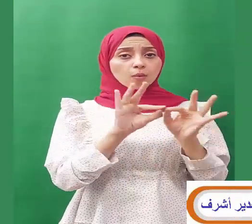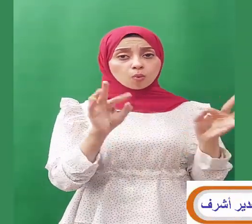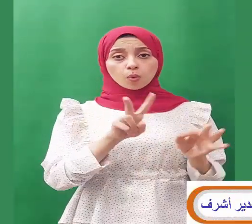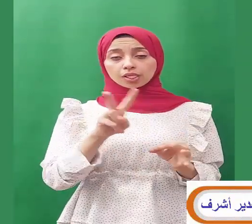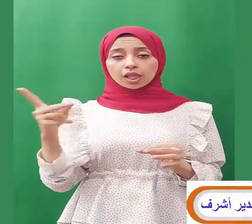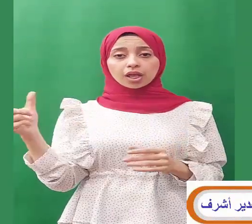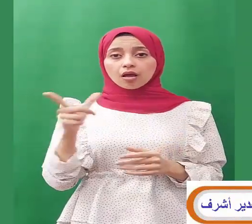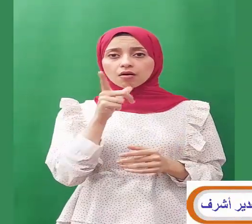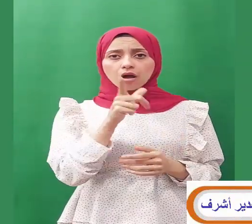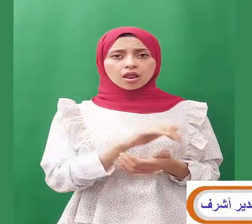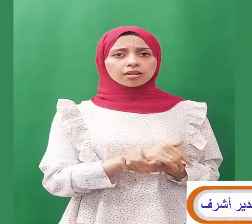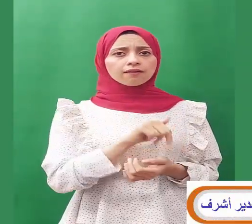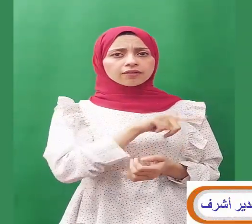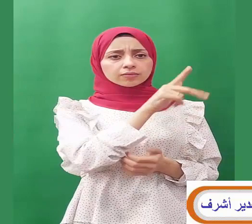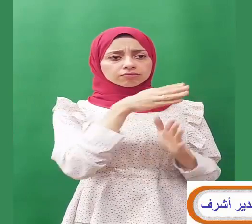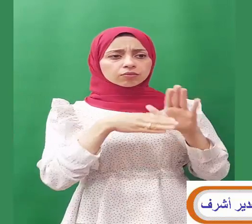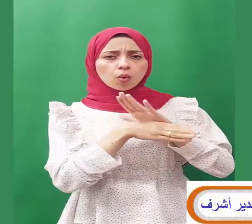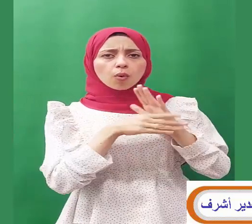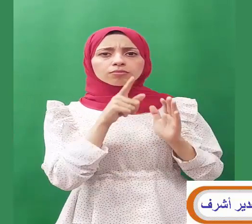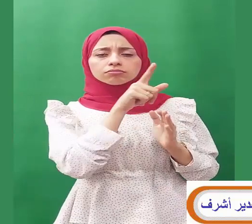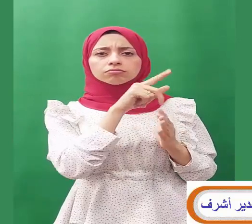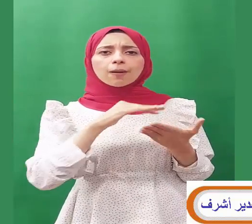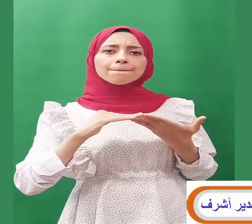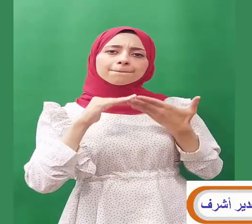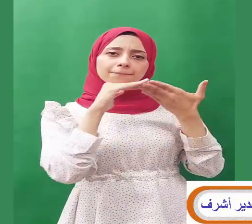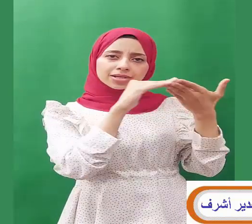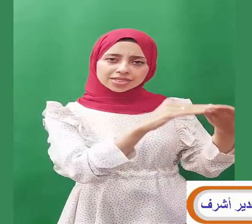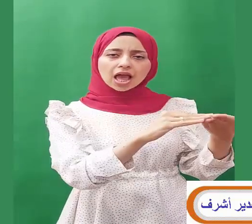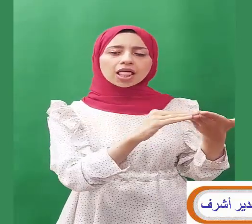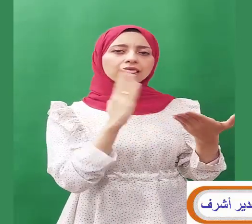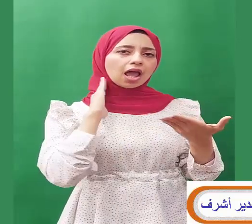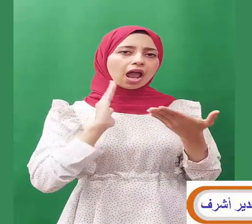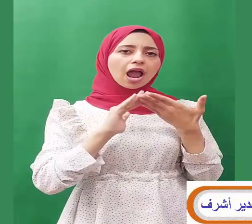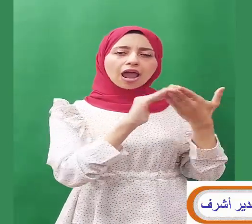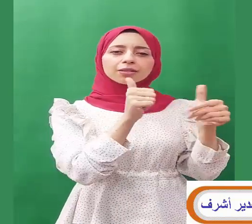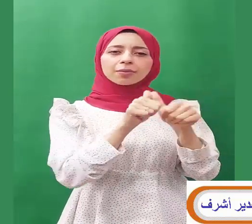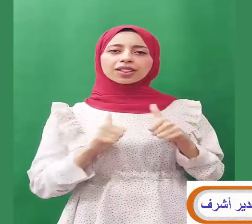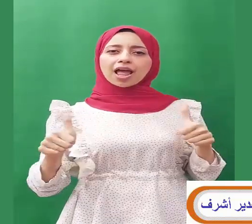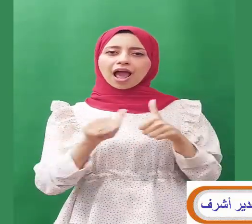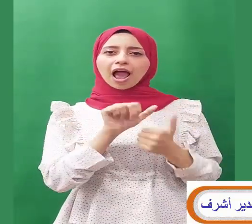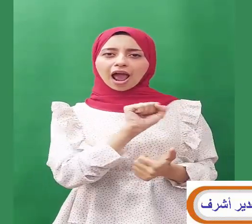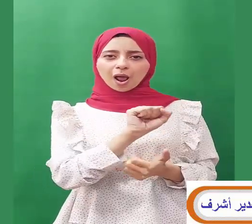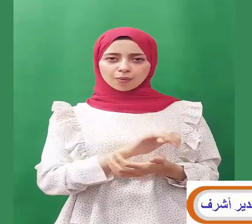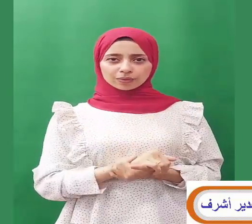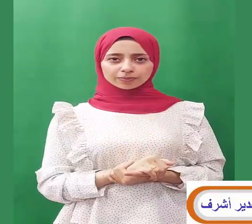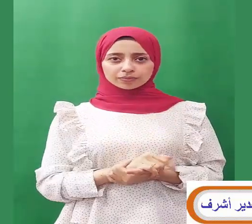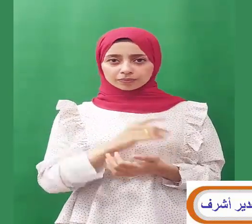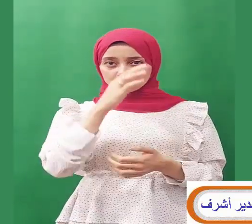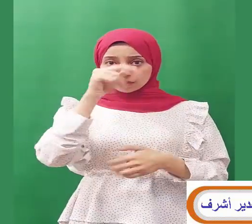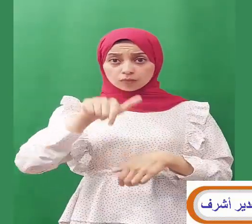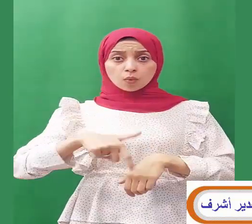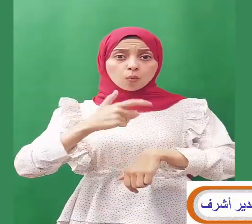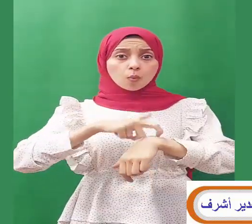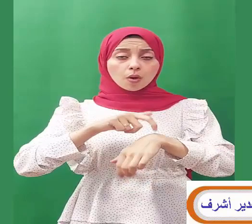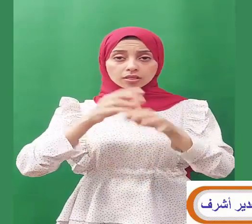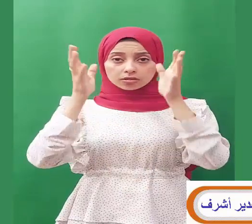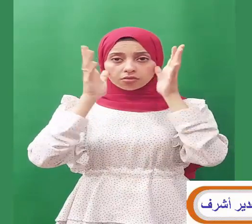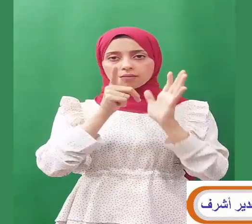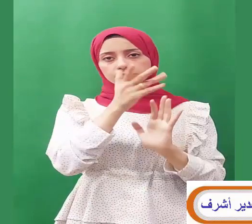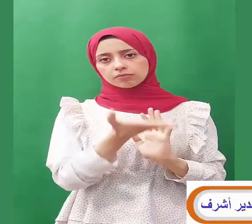كان يكون في مهنه اهله تعني في خدمه اهله فاذا حضرت الصلاه خرج الى